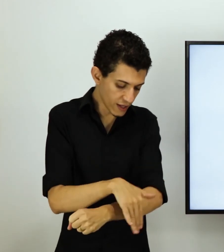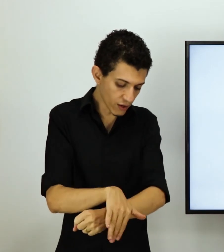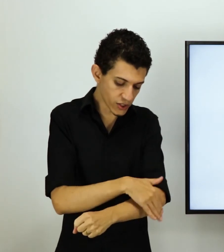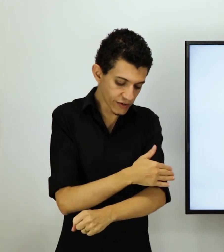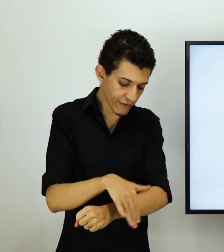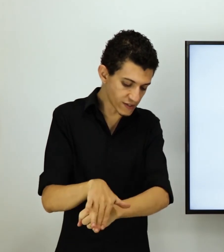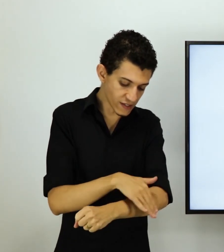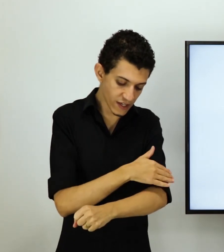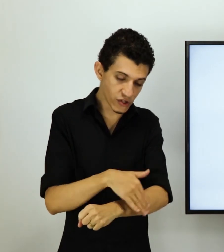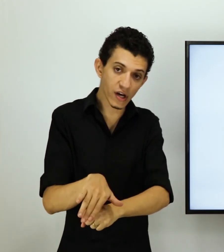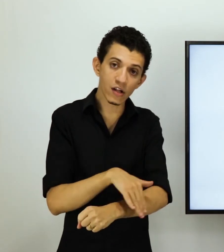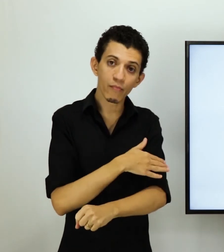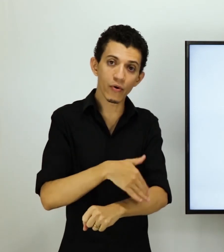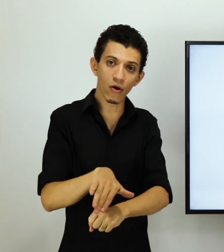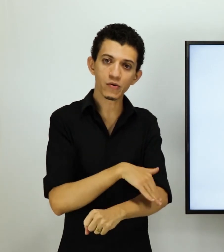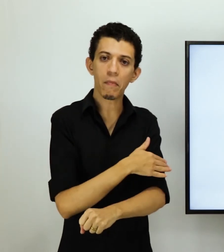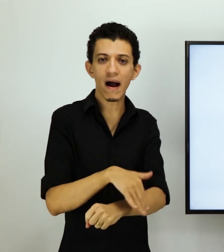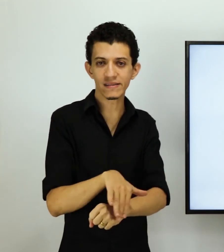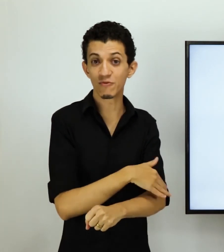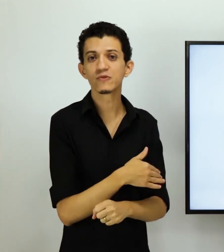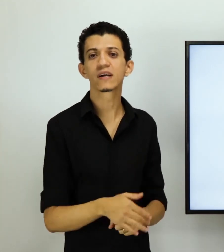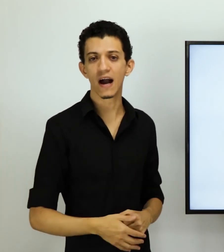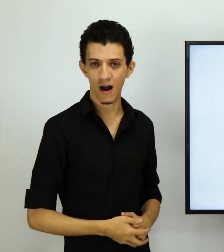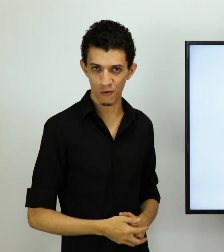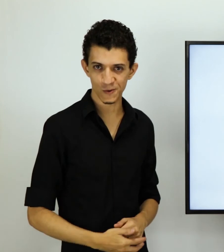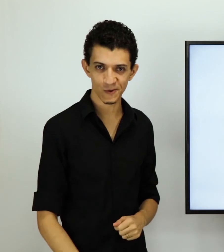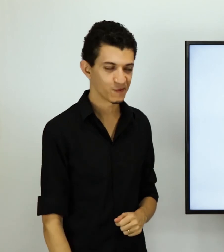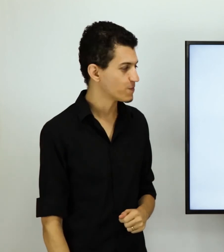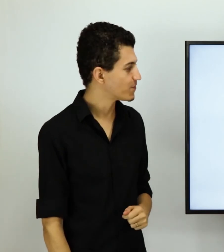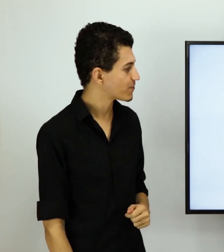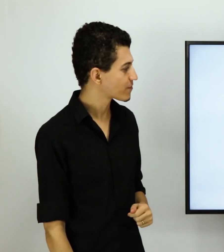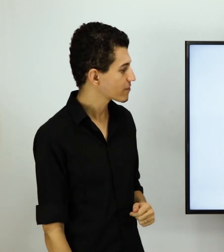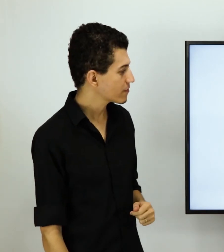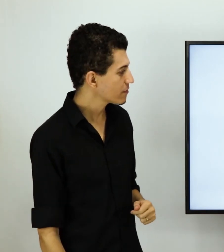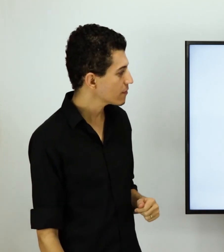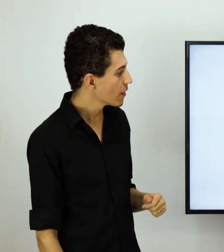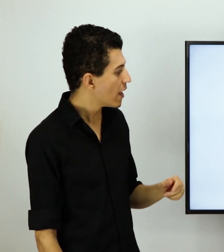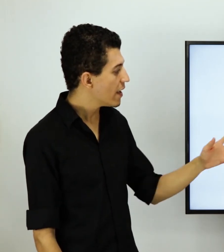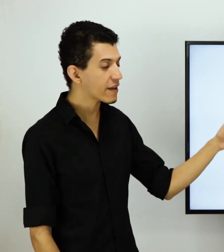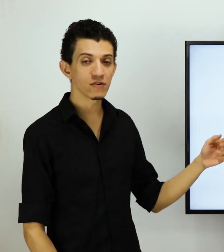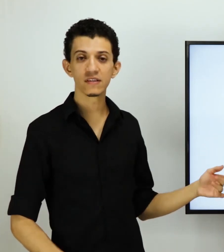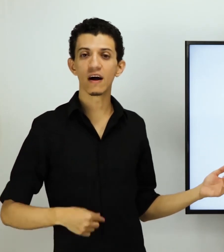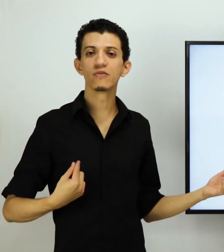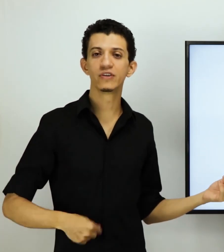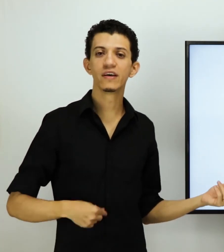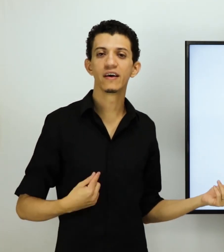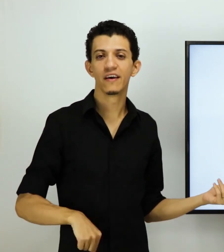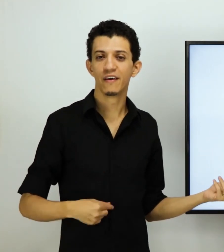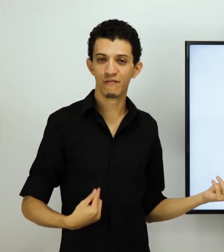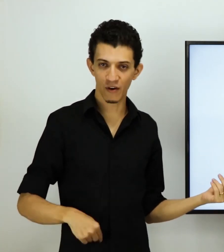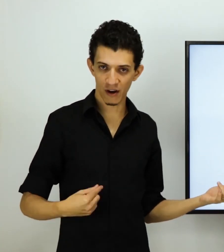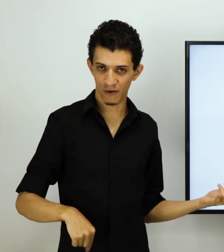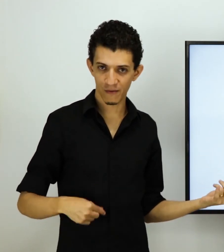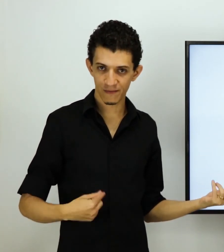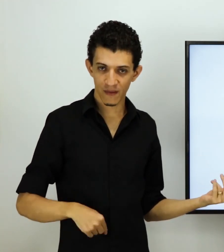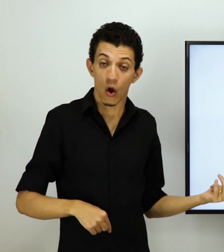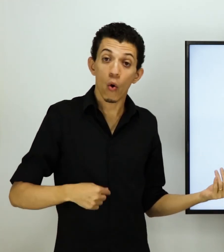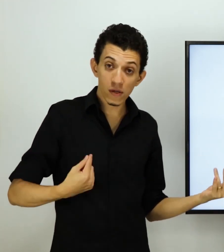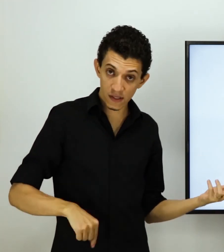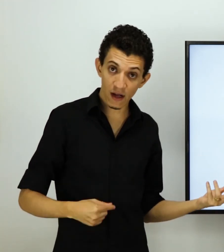Então a gente vai fazer assim, indicando por onde passam os carros. E aqui o sinal de violão. O sinal